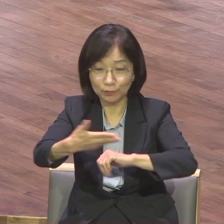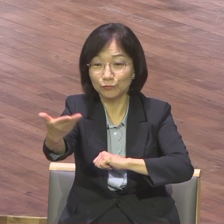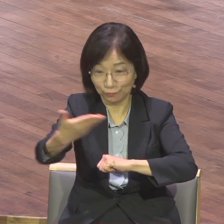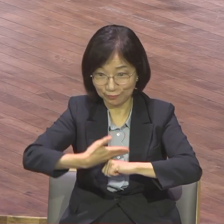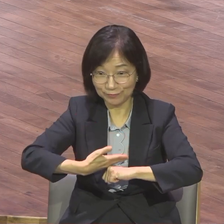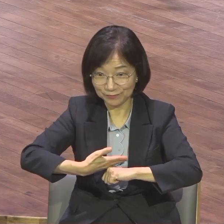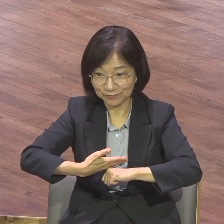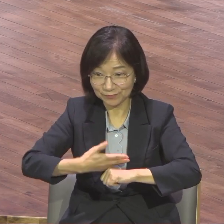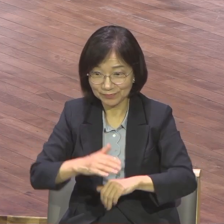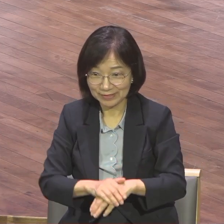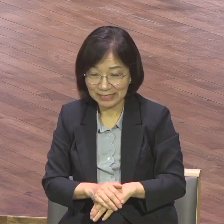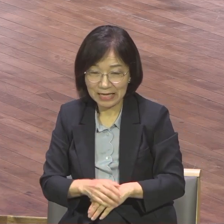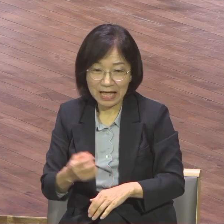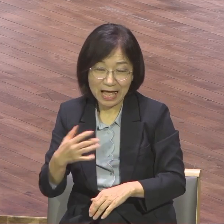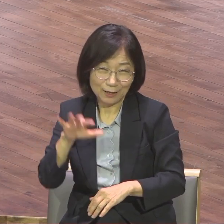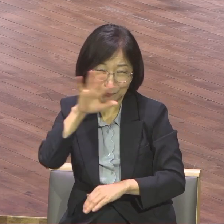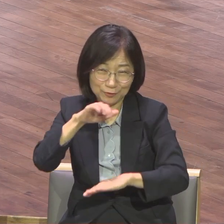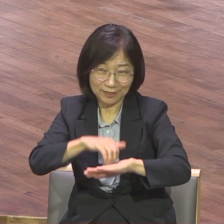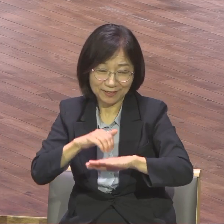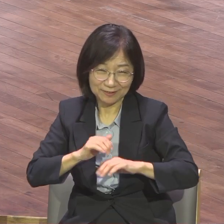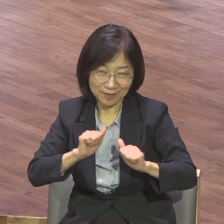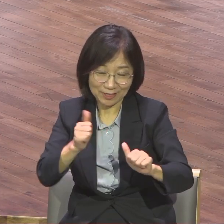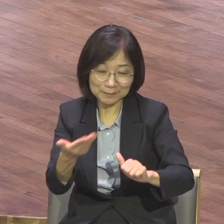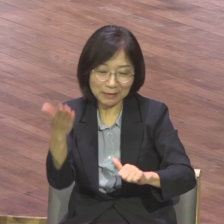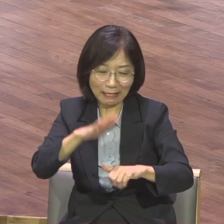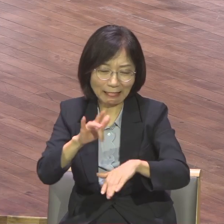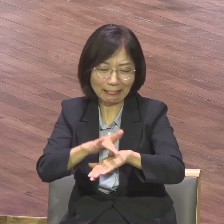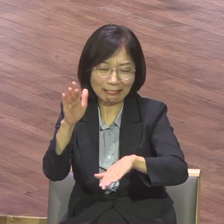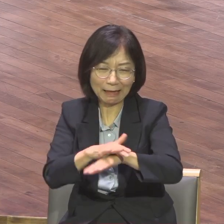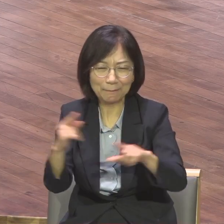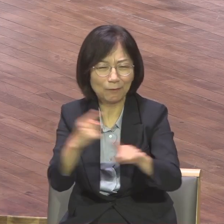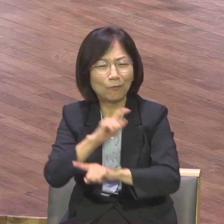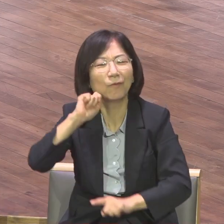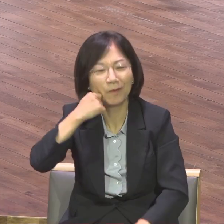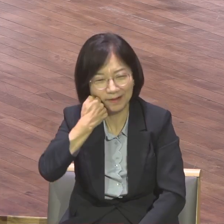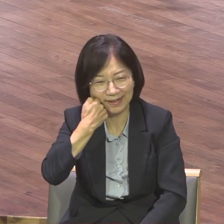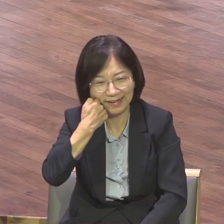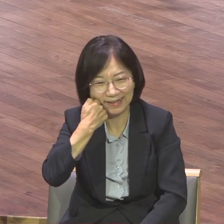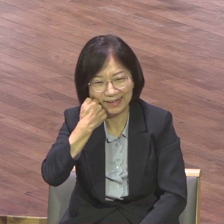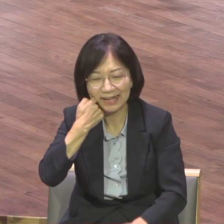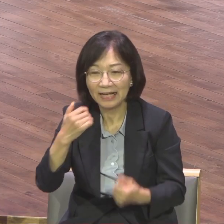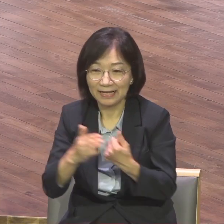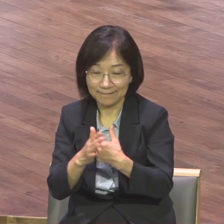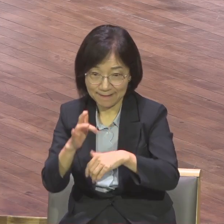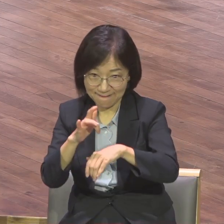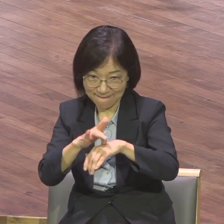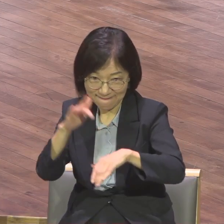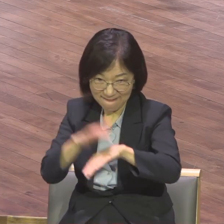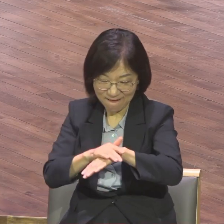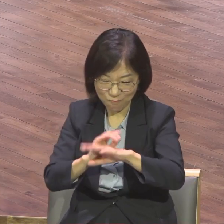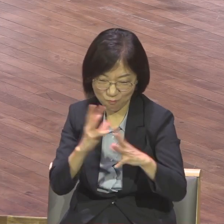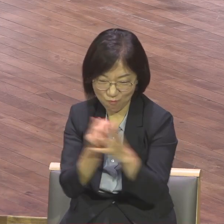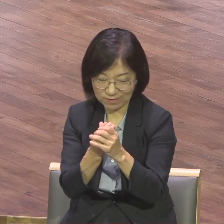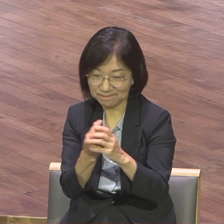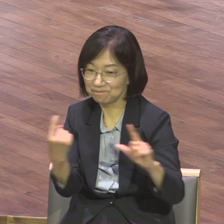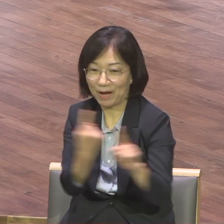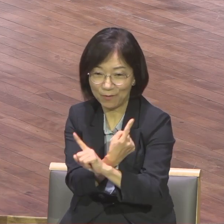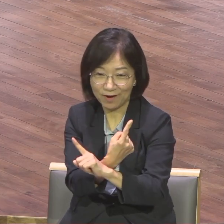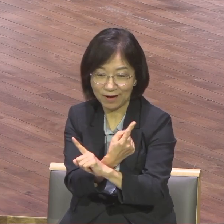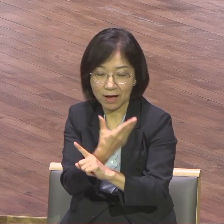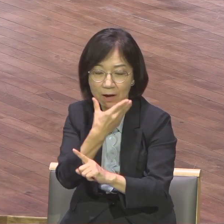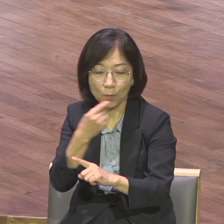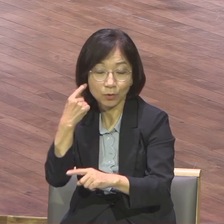났다 하더라도 체질이 안 바뀌어. 체질이. 이 체질이 안 바뀌니까 이 체질을 완전히 복음 체질을 바꿔주는